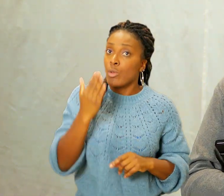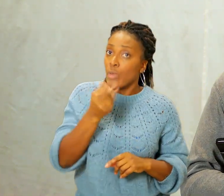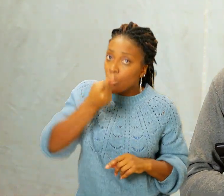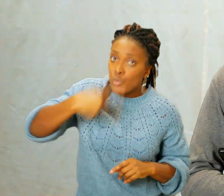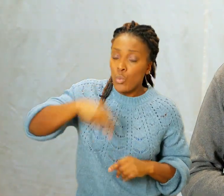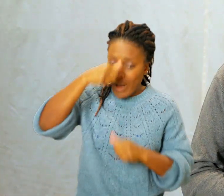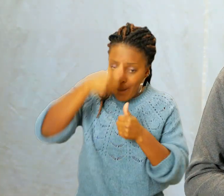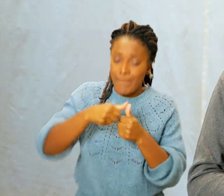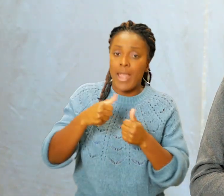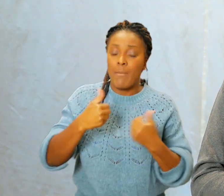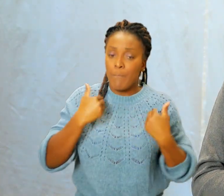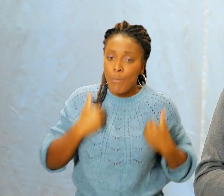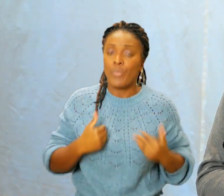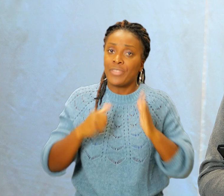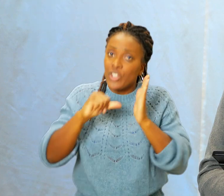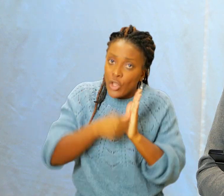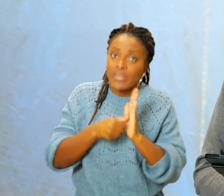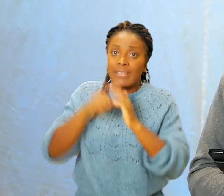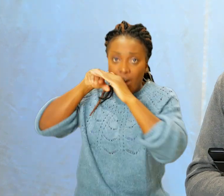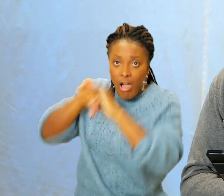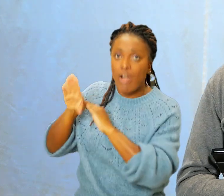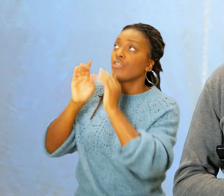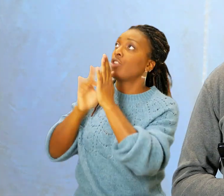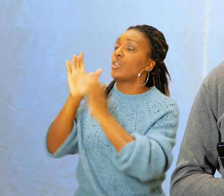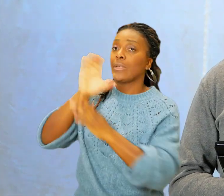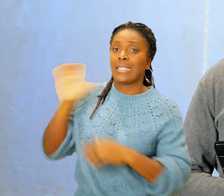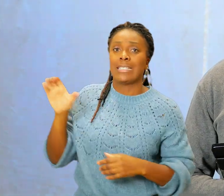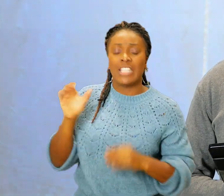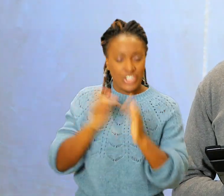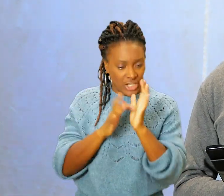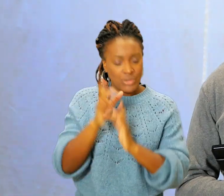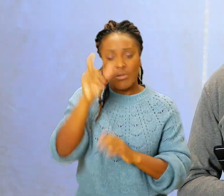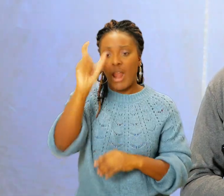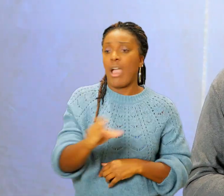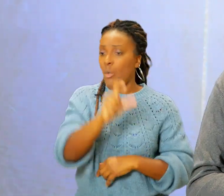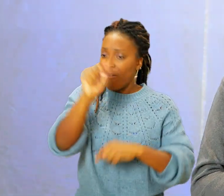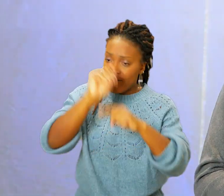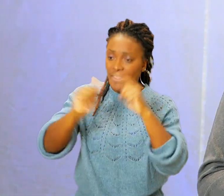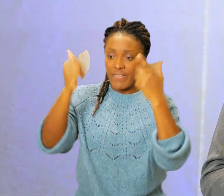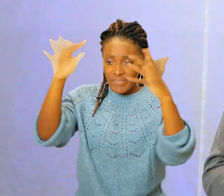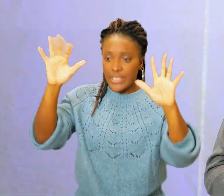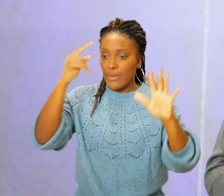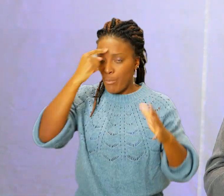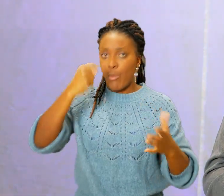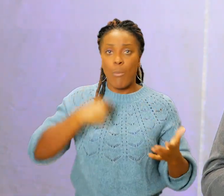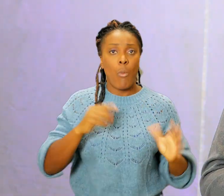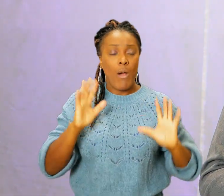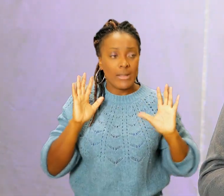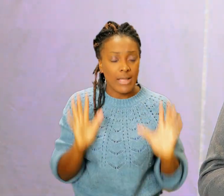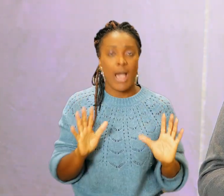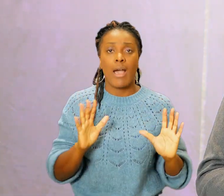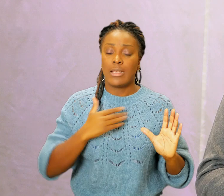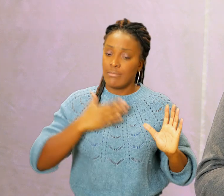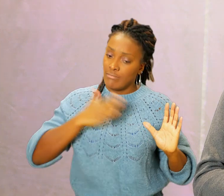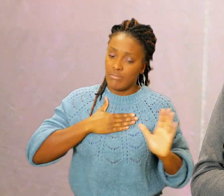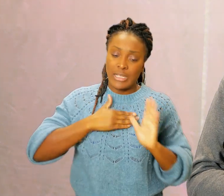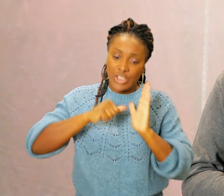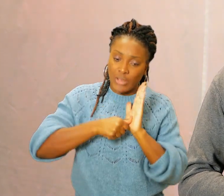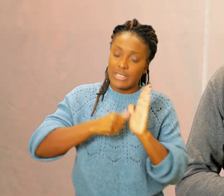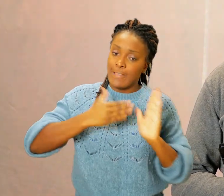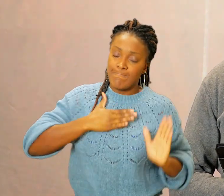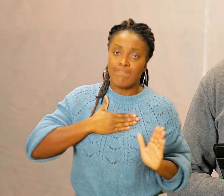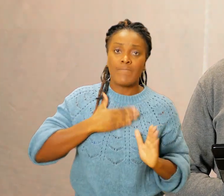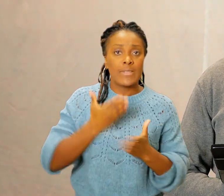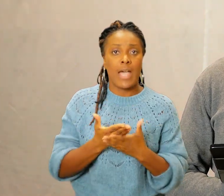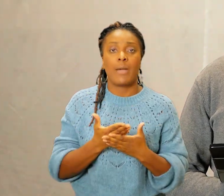qui nous sommes en Jésus-Christ et ce que Jésus-Christ a fait à la croix, chose sur laquelle plus personne ne peut revenir en arrière, parce que tout est